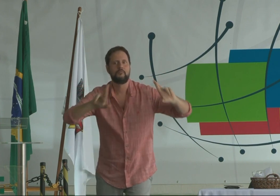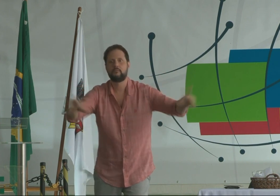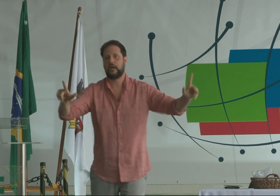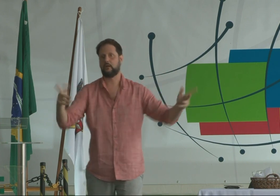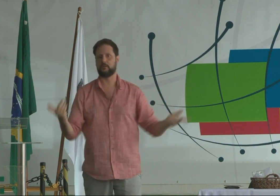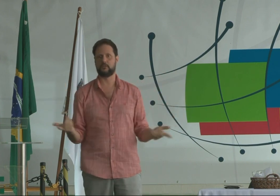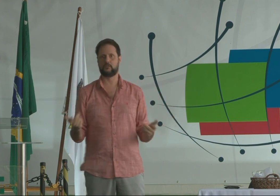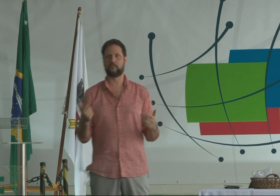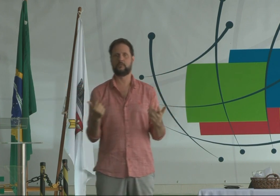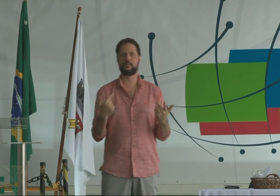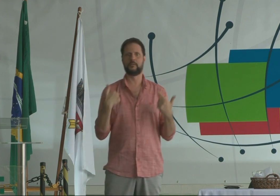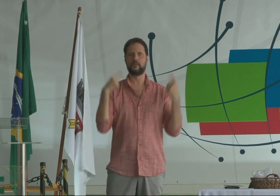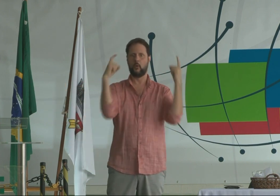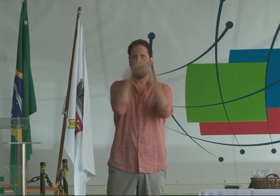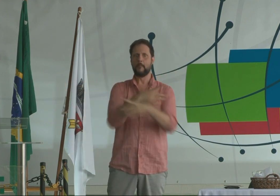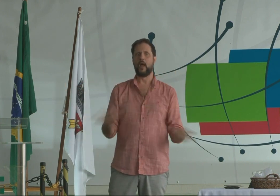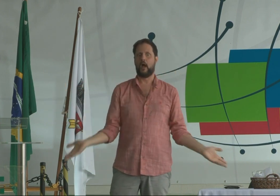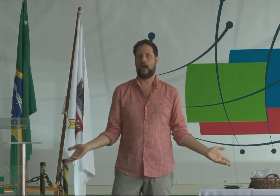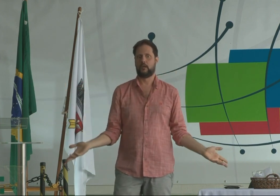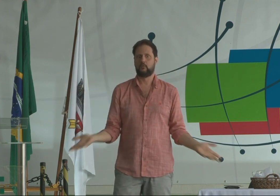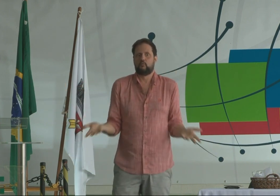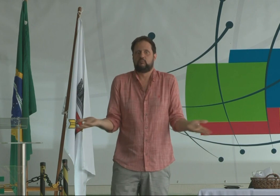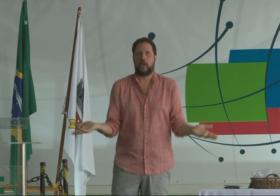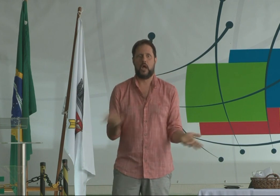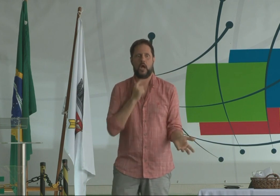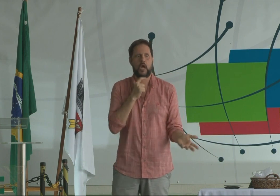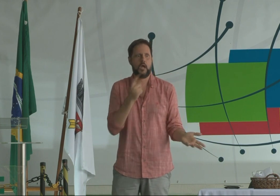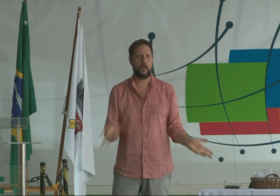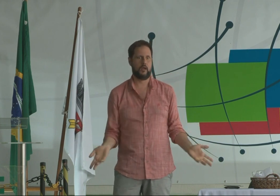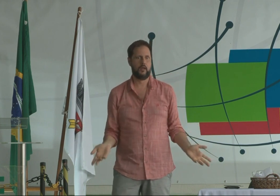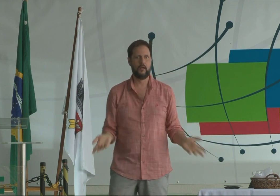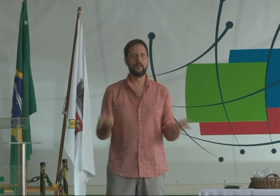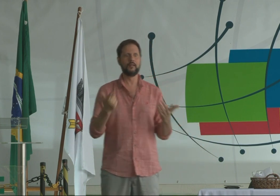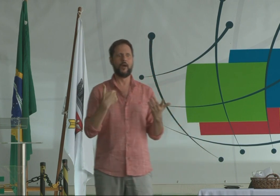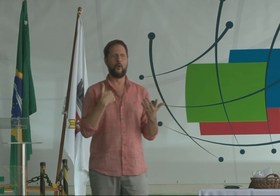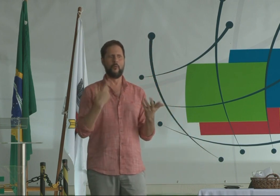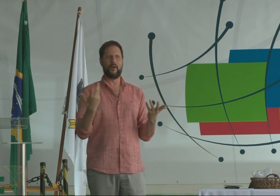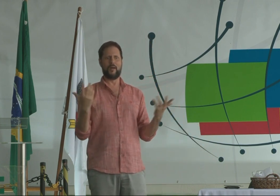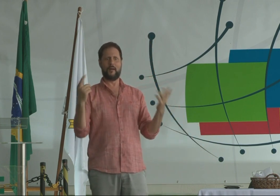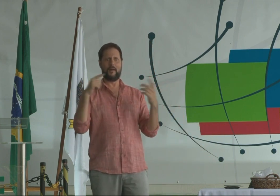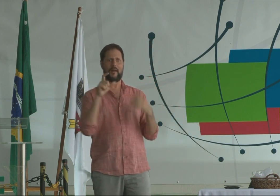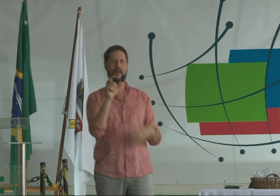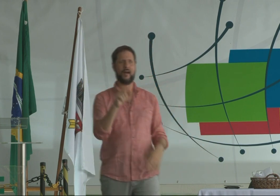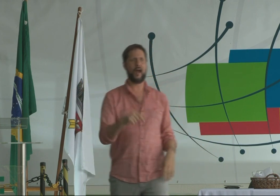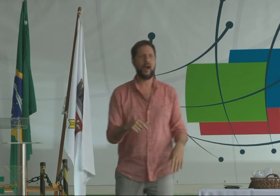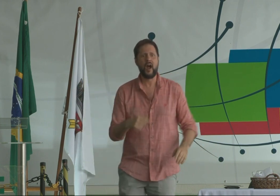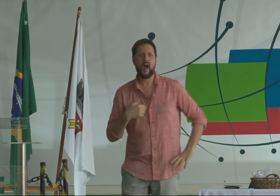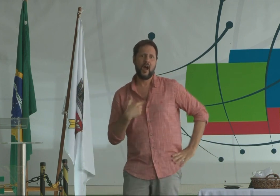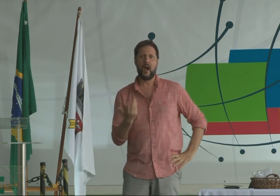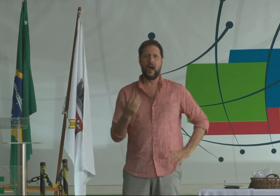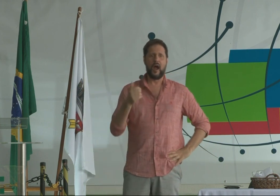momentos diferentes. E aí é muito complexo, não dá. É muito complicado. Então...